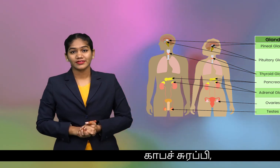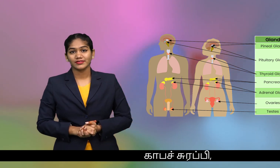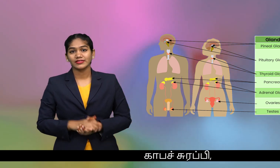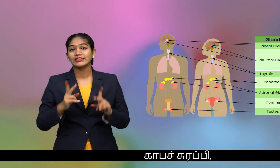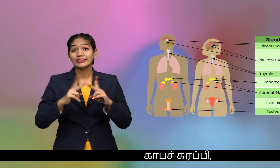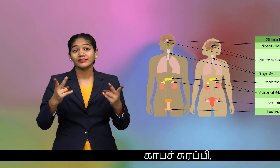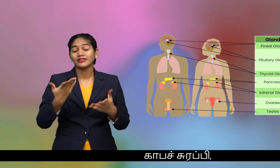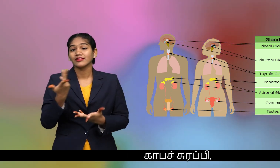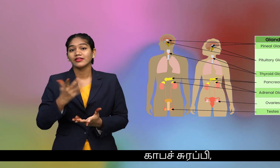காபஸ் சுரப்பி,